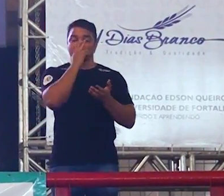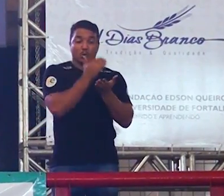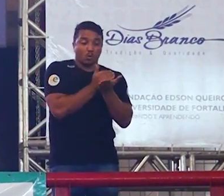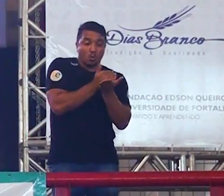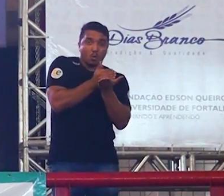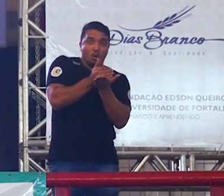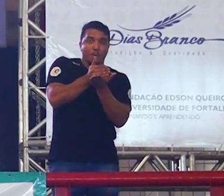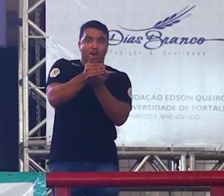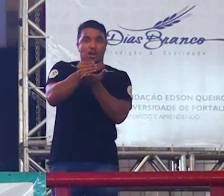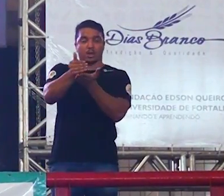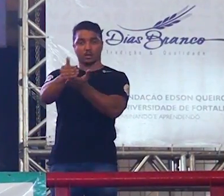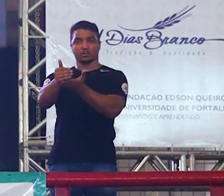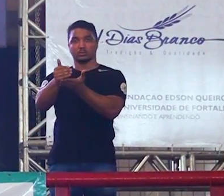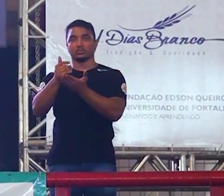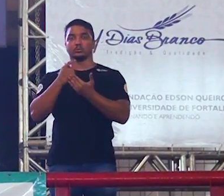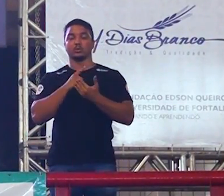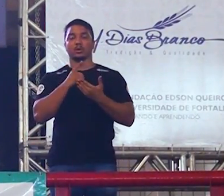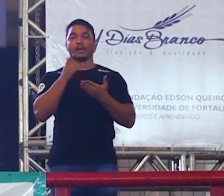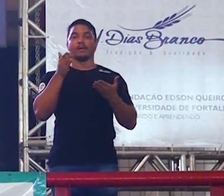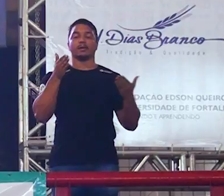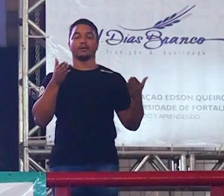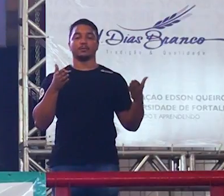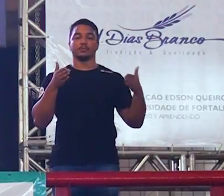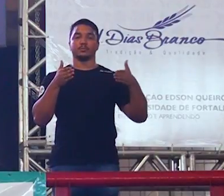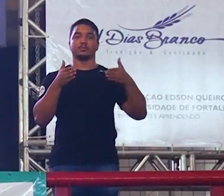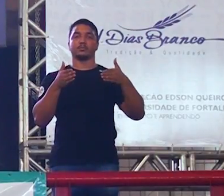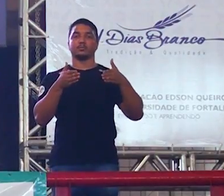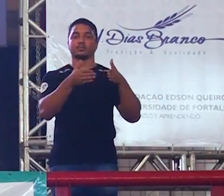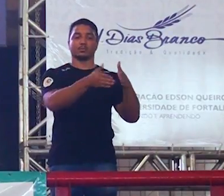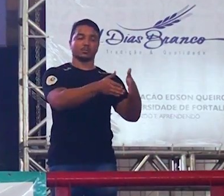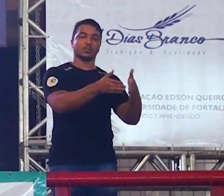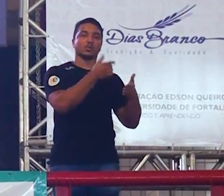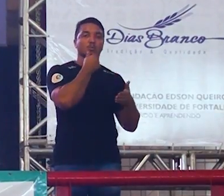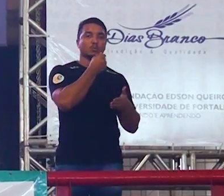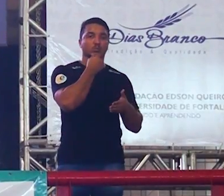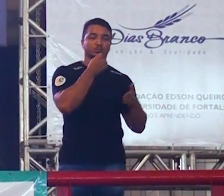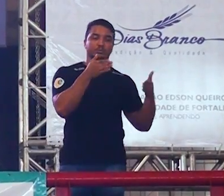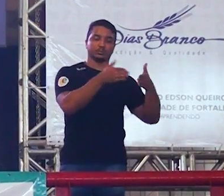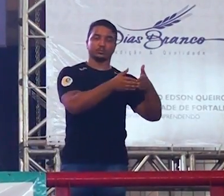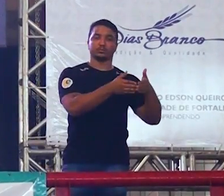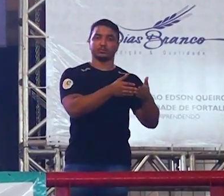trabalhar agora o aparelho reprodutor masculino.